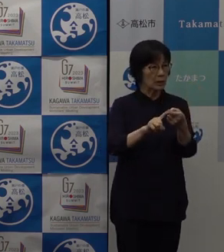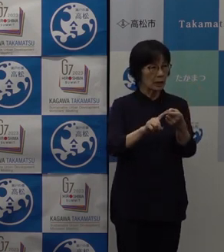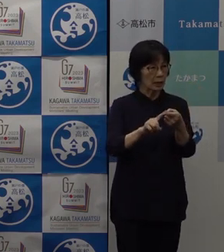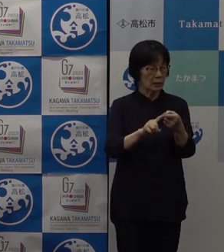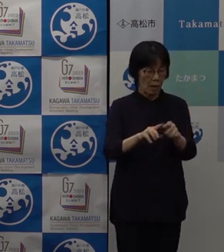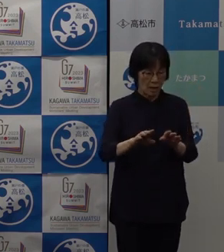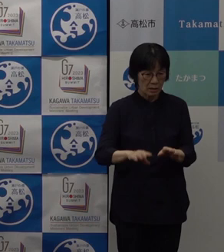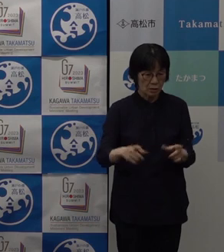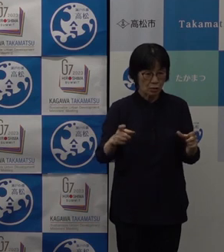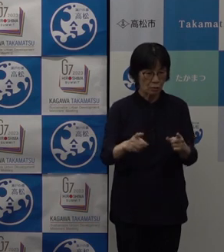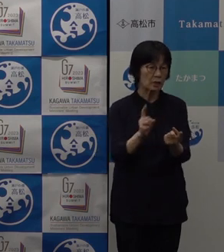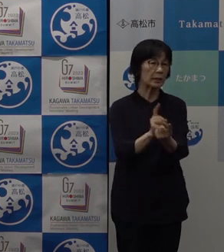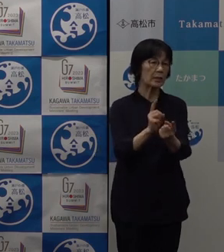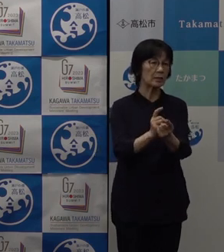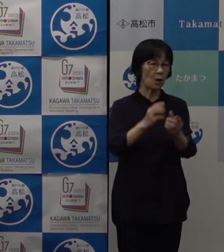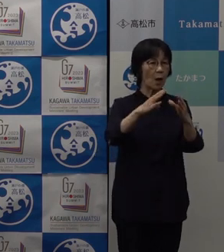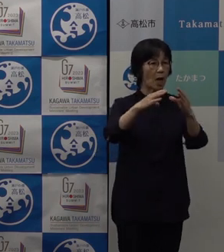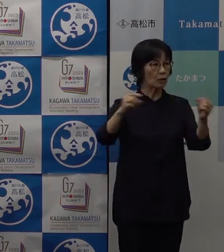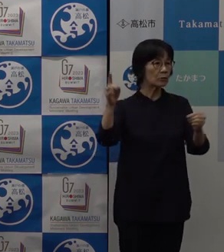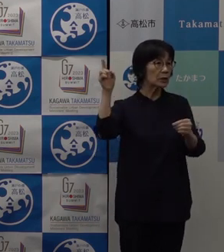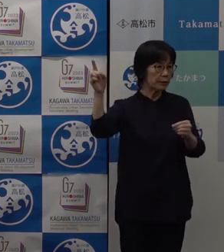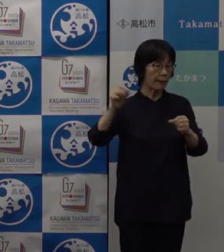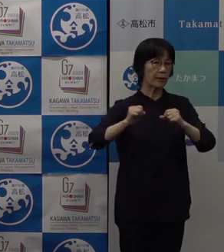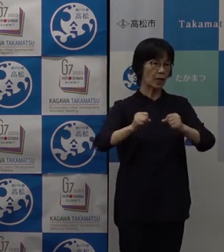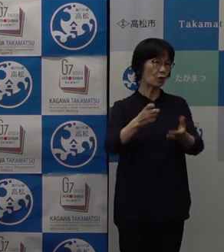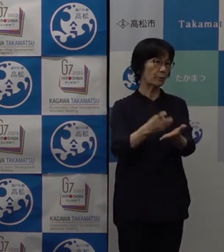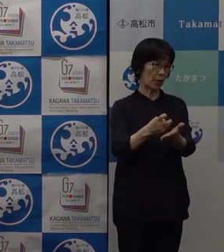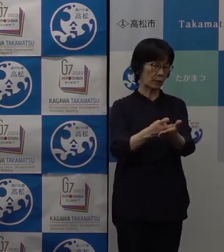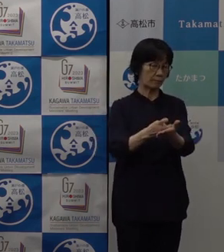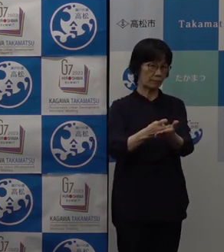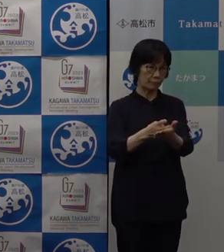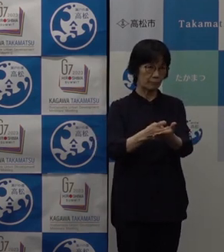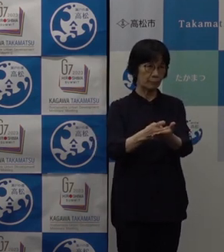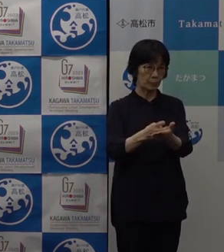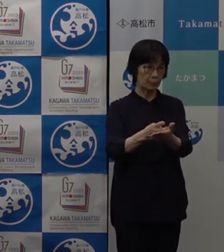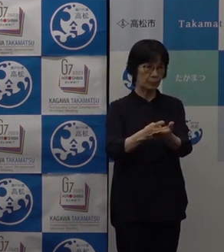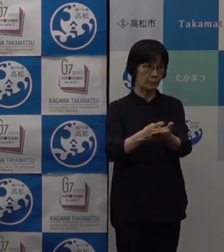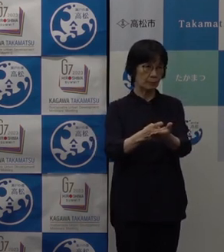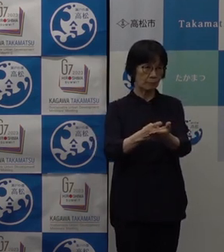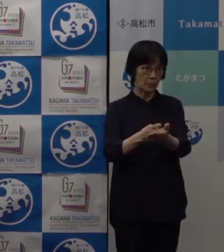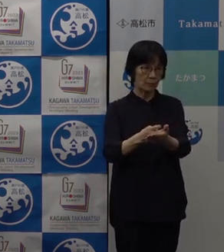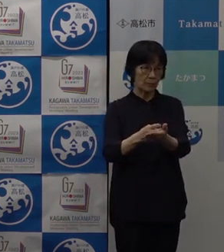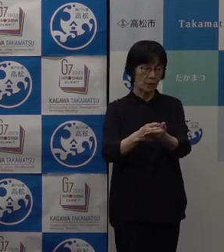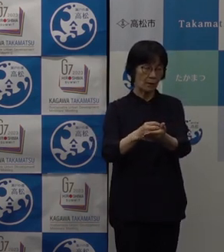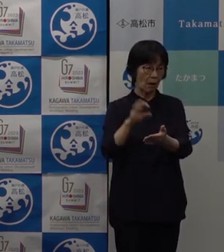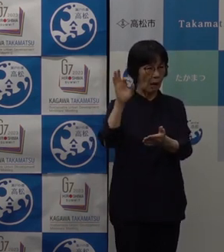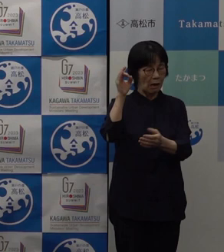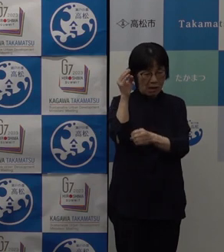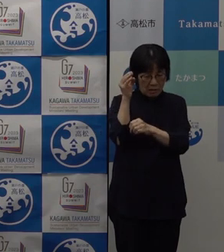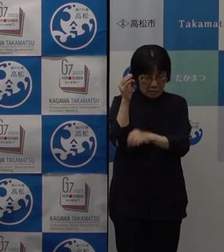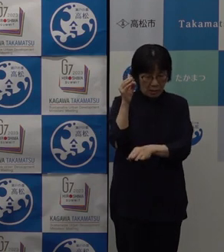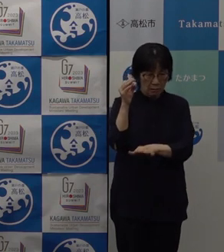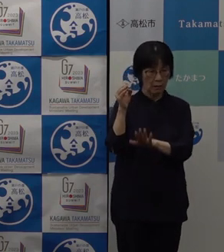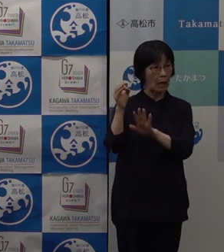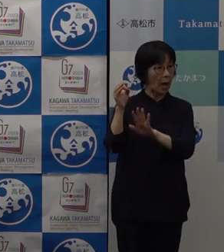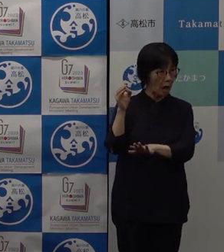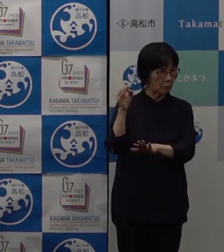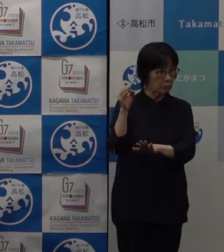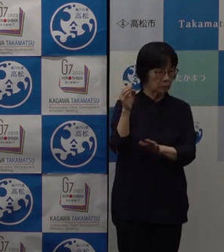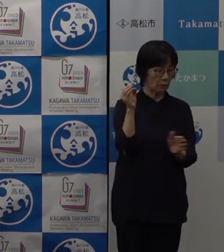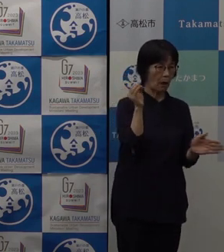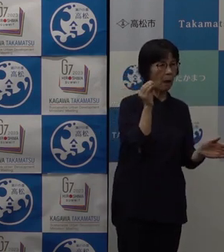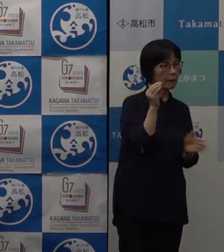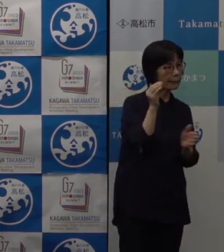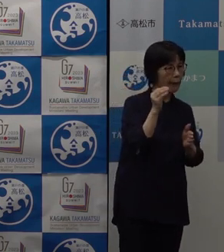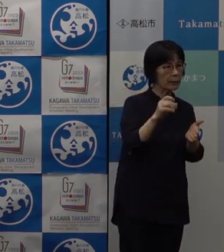国全体でやるべきだと思います。で、市長会でも議論になっているんですが、財源があるところとないところで子どもの引っ